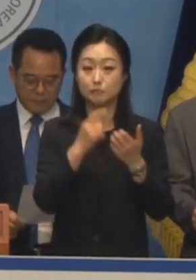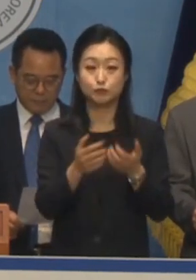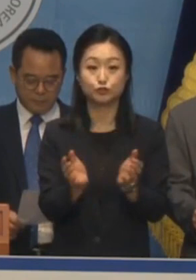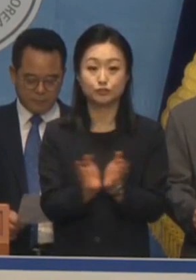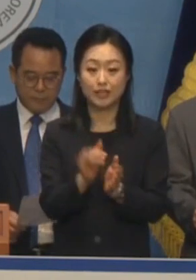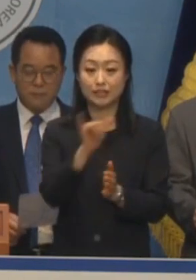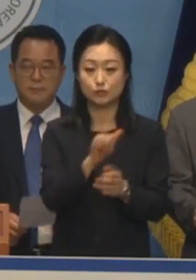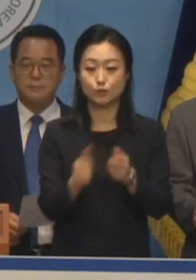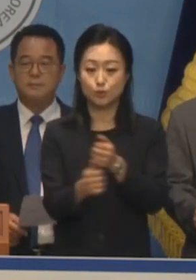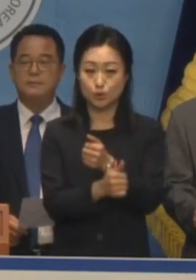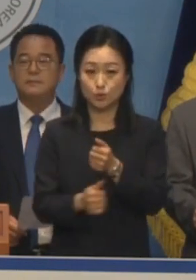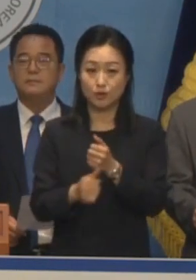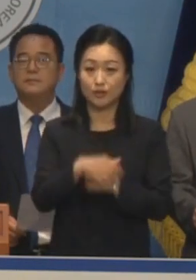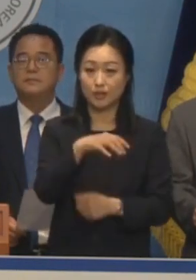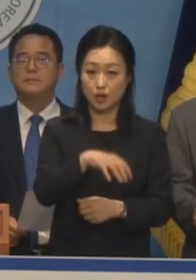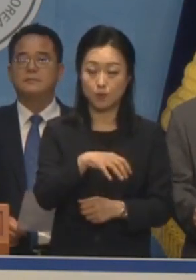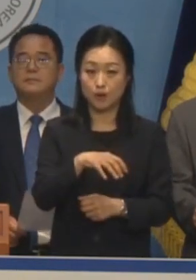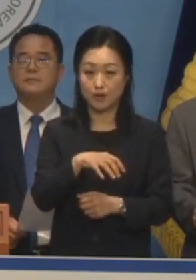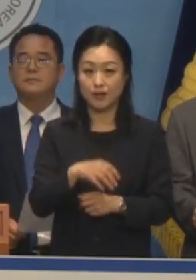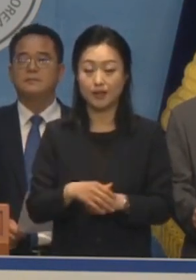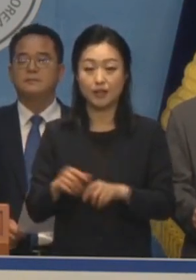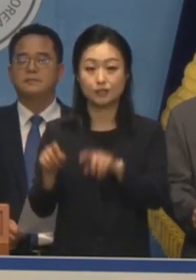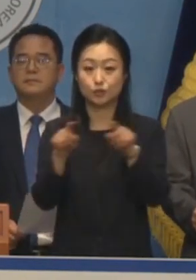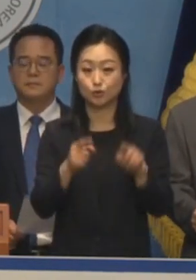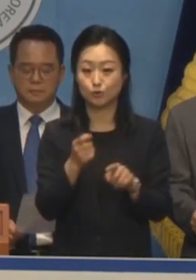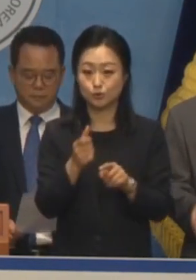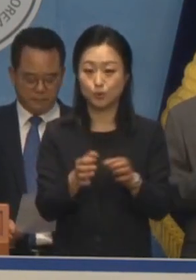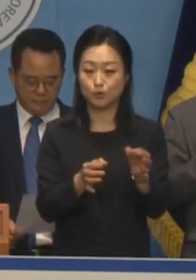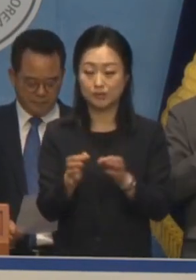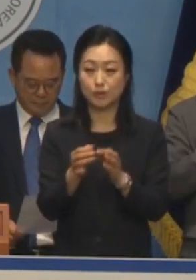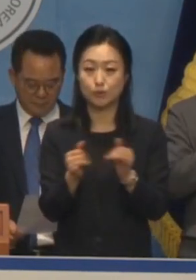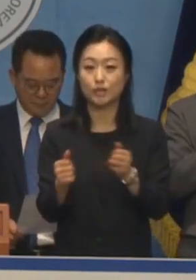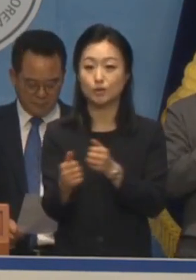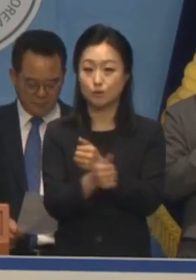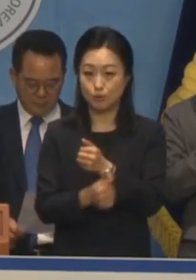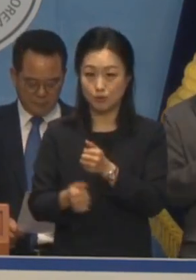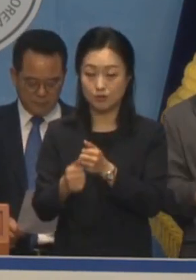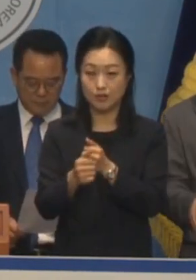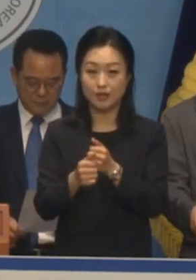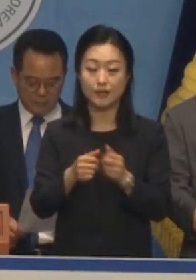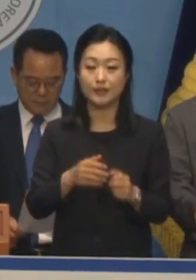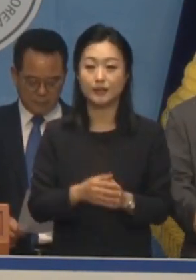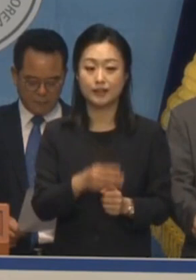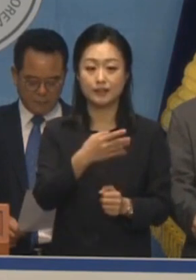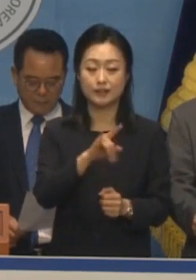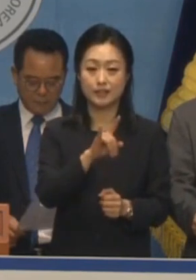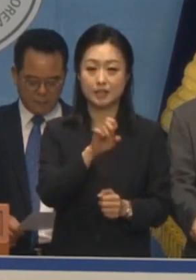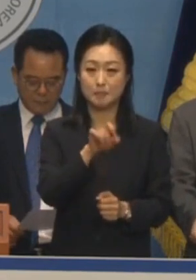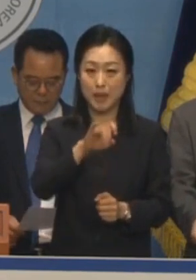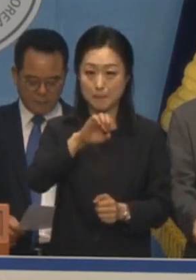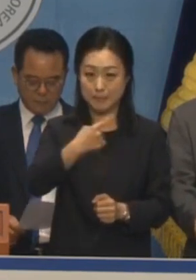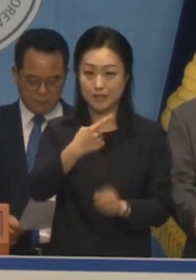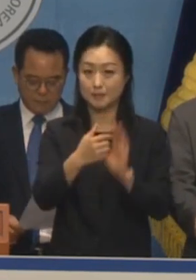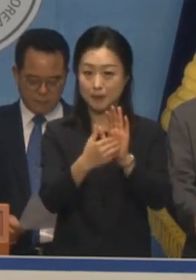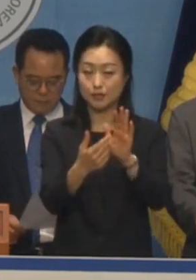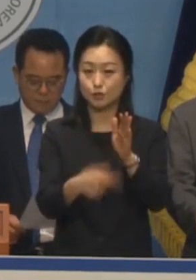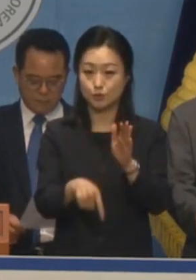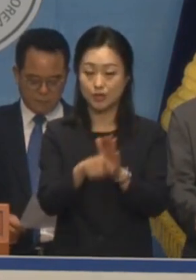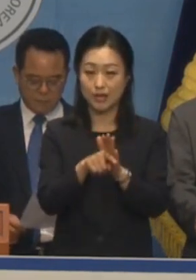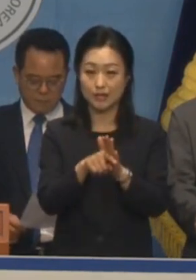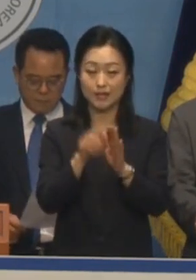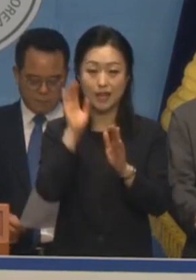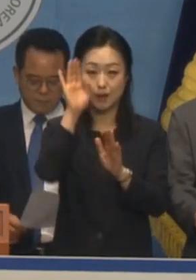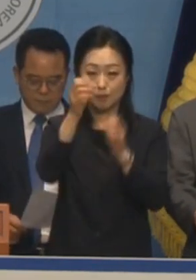더불어민주당 을지로위원회와 전국소상공위원회가 주최하는 제2 TMF 방지를 위해 혁신 성장을